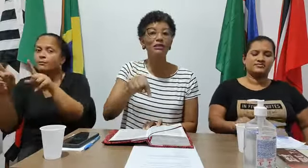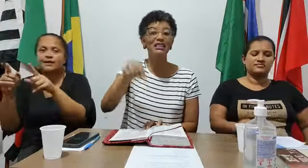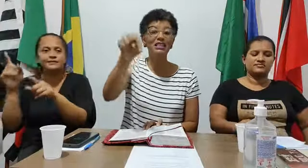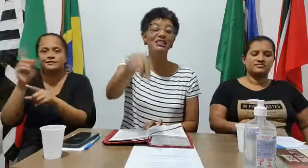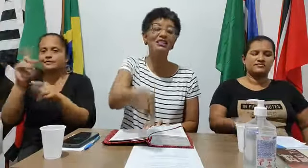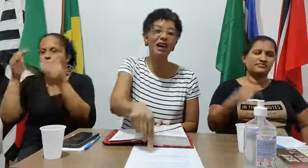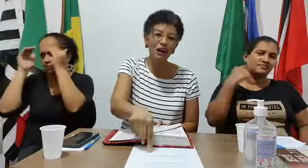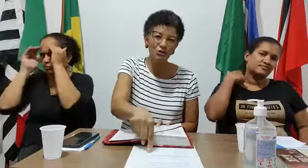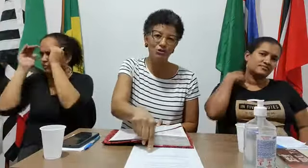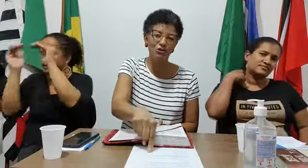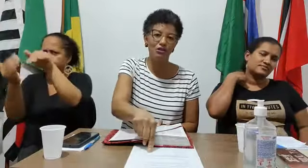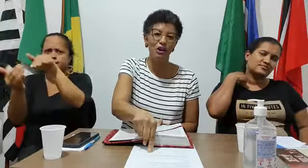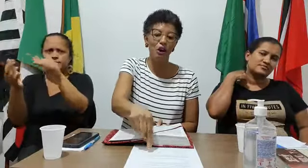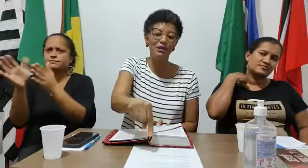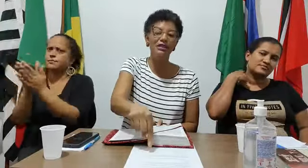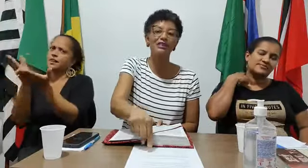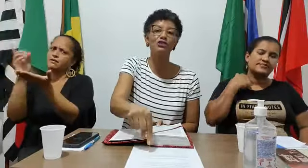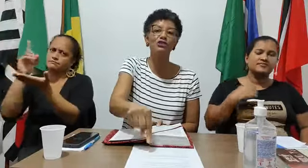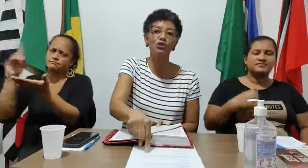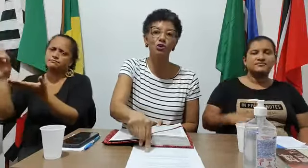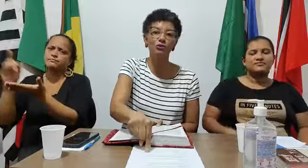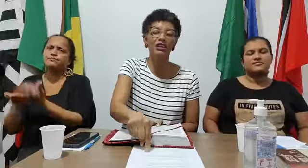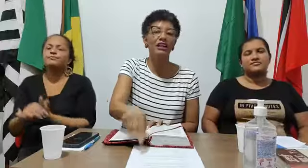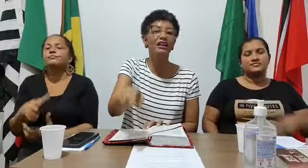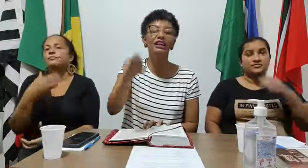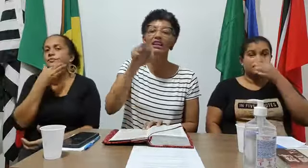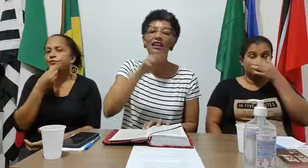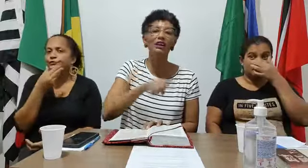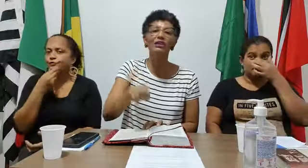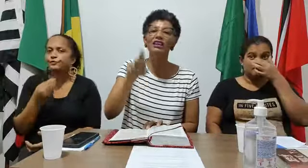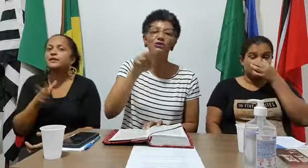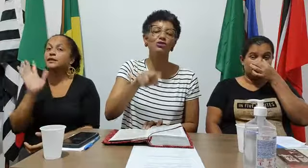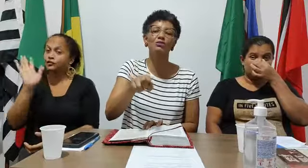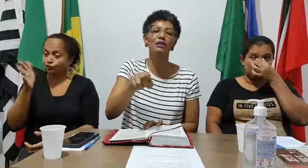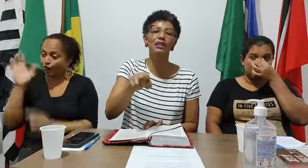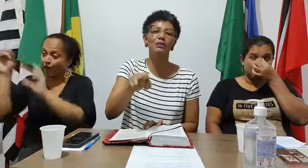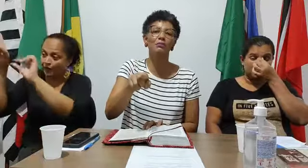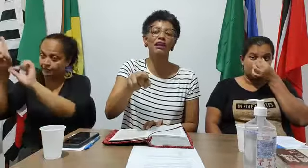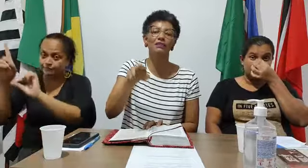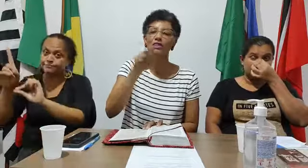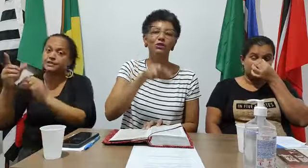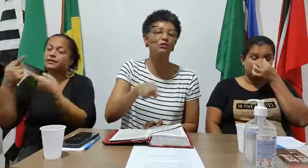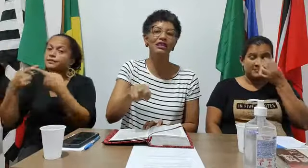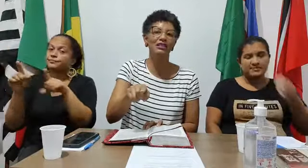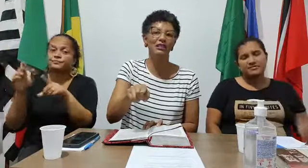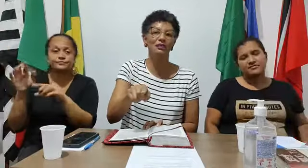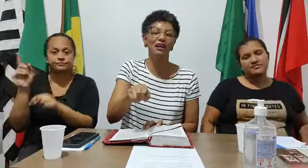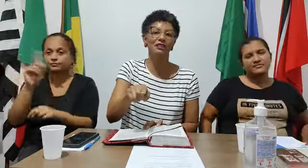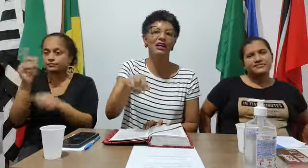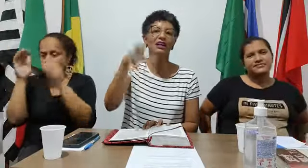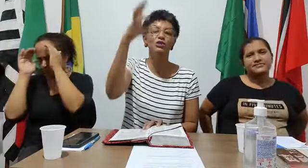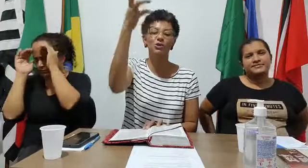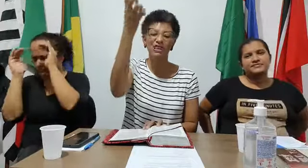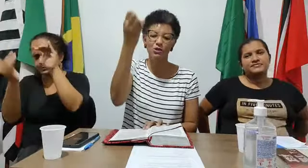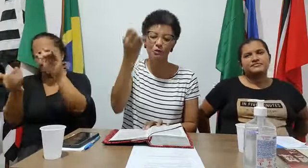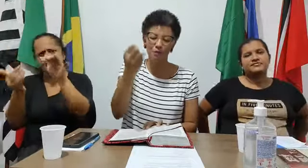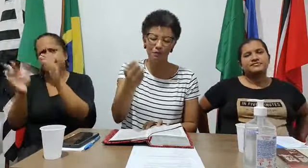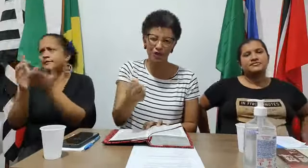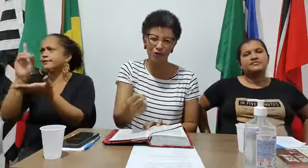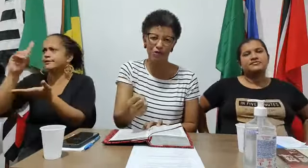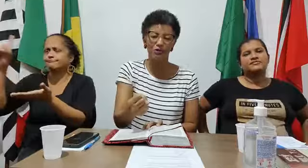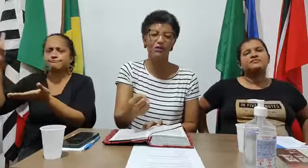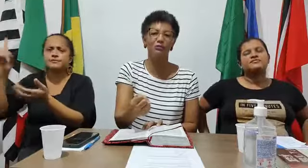tem homens cristãos, homens nascidos de novo e que não ainda se submeteram à palavra, não obedecem à palavra. E isso traz